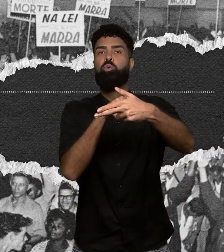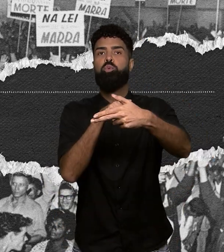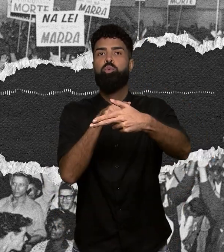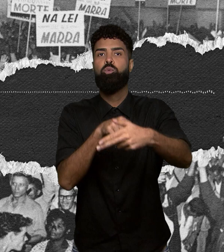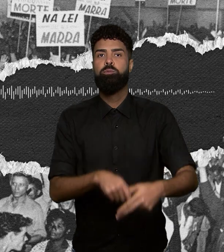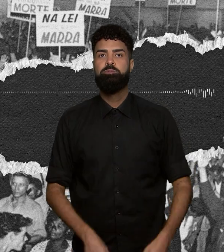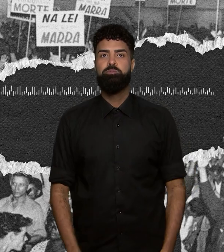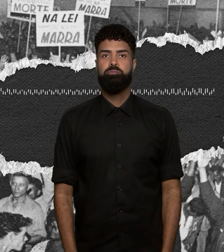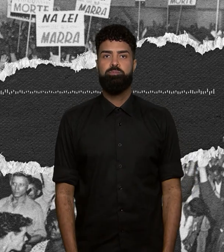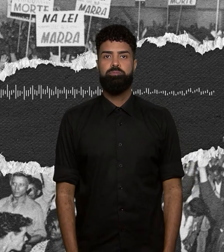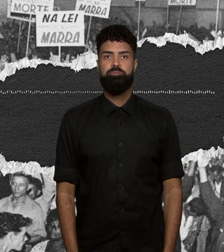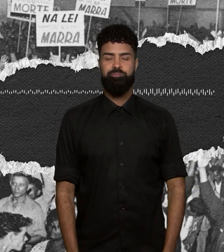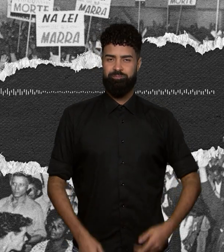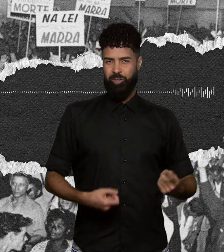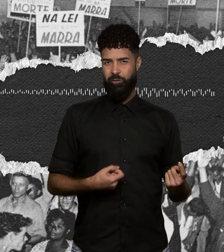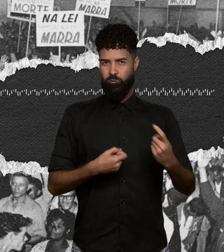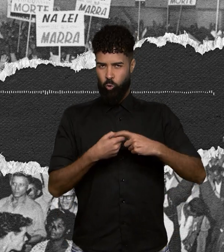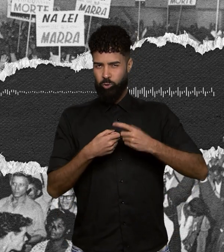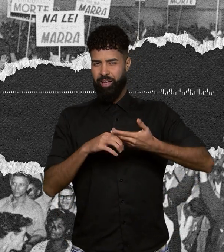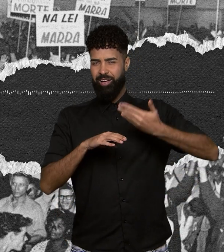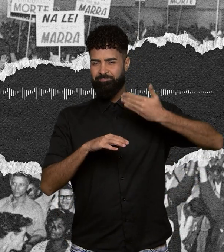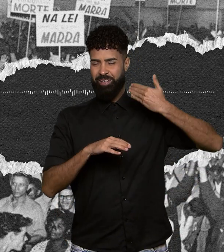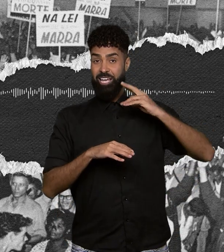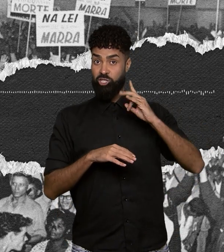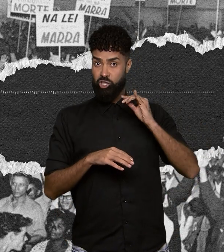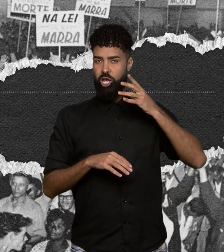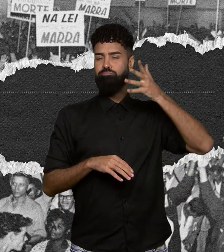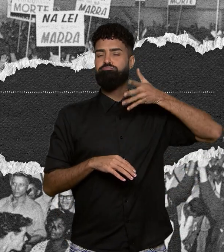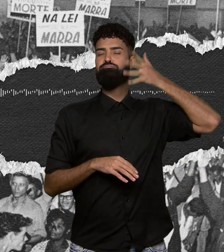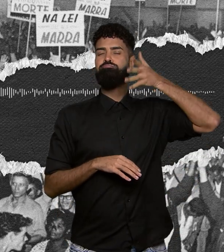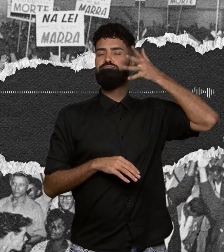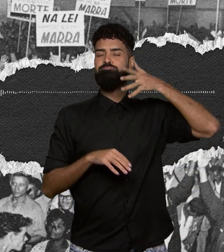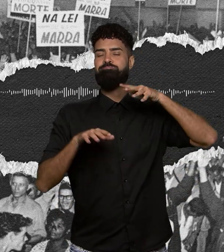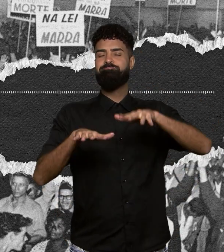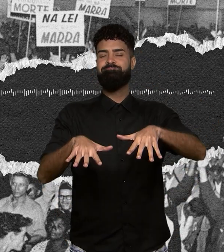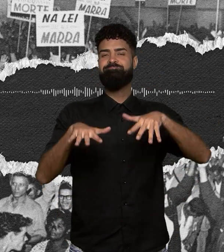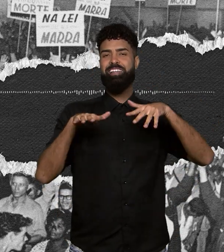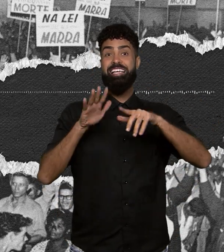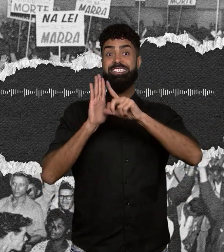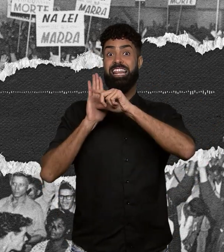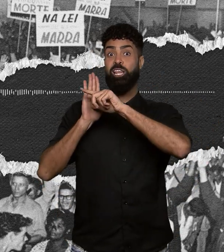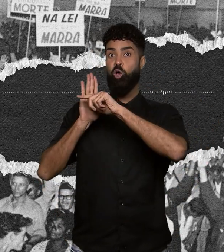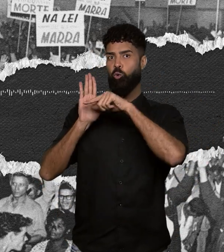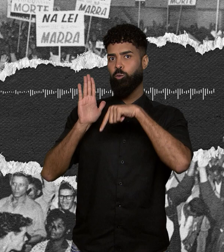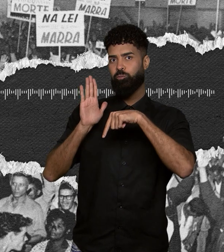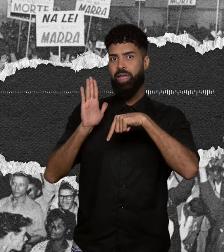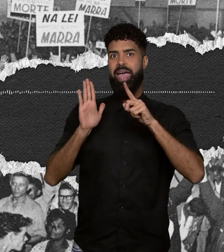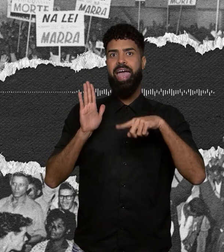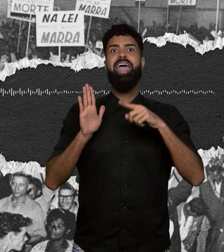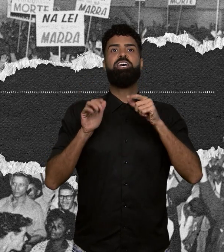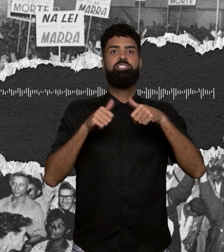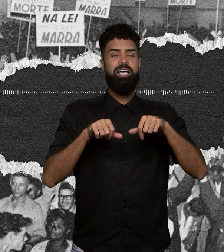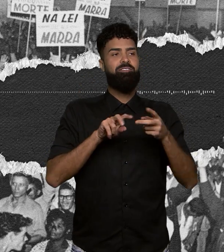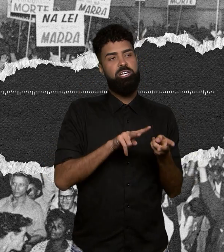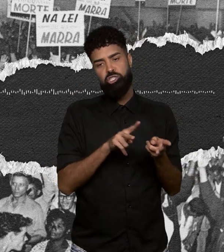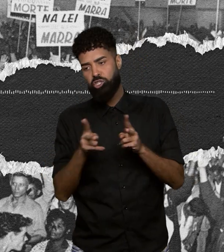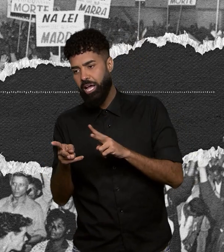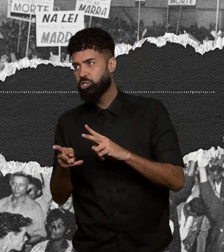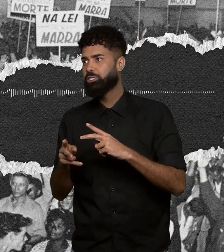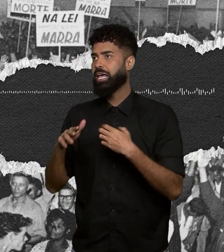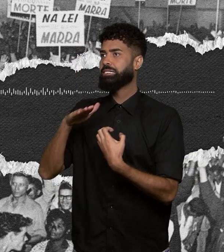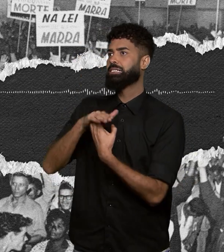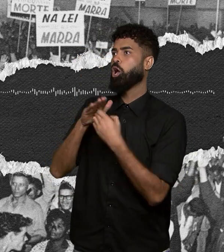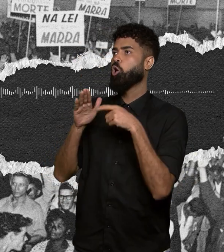interrompido Voltamos ao dia do comício da Central do Brasil quando a estatização das refinarias privadas foi anunciada por